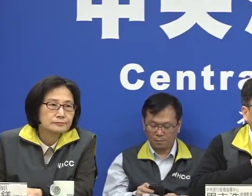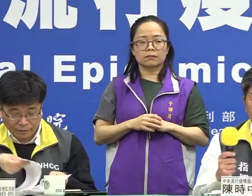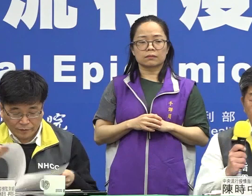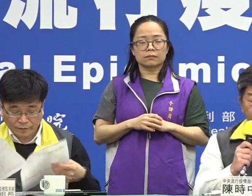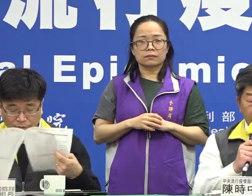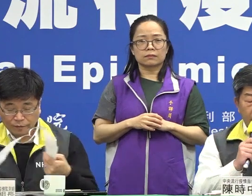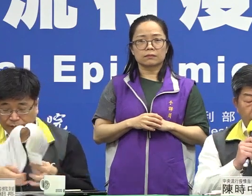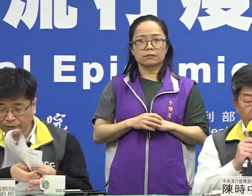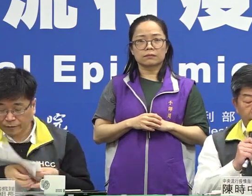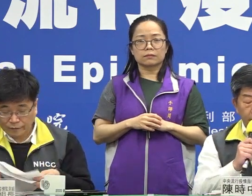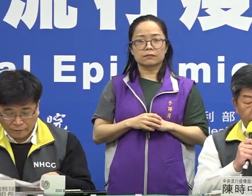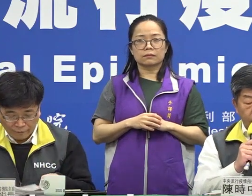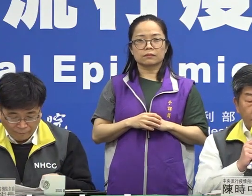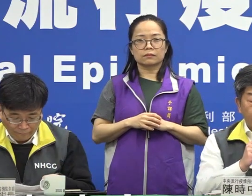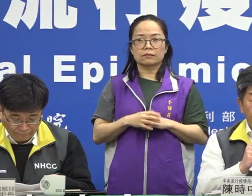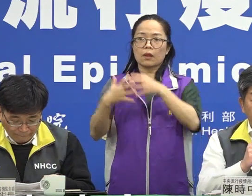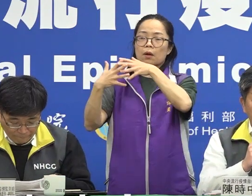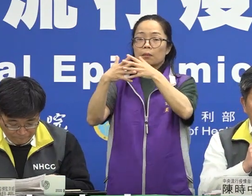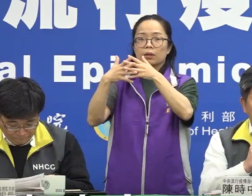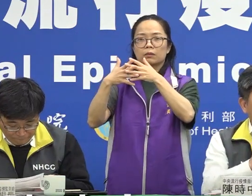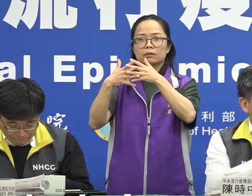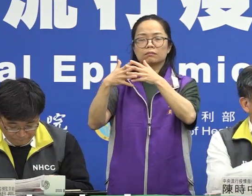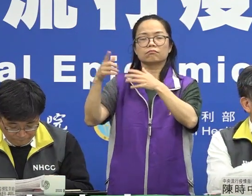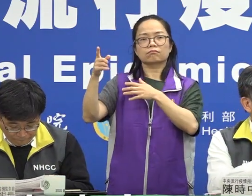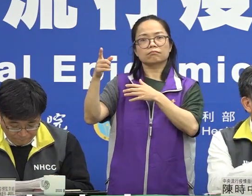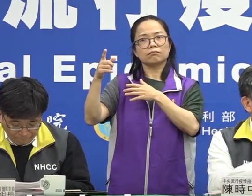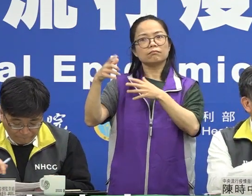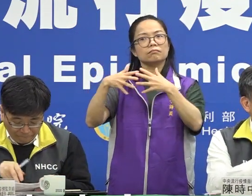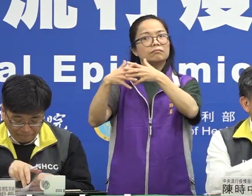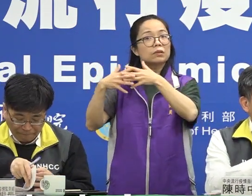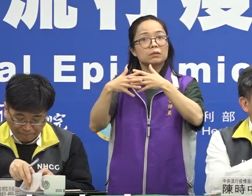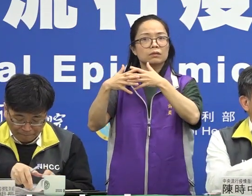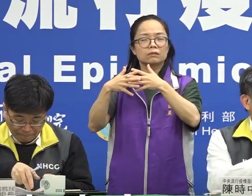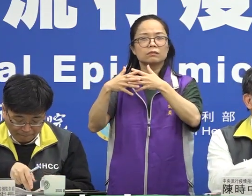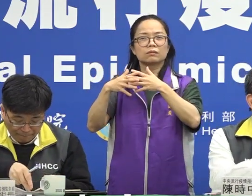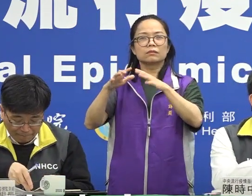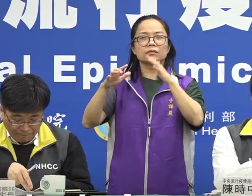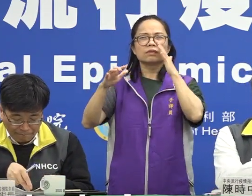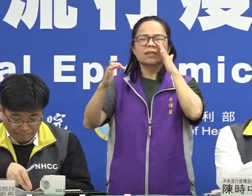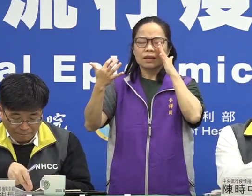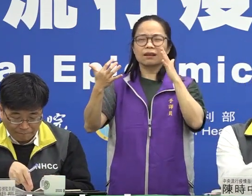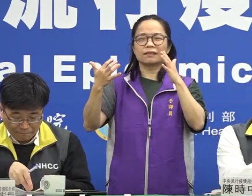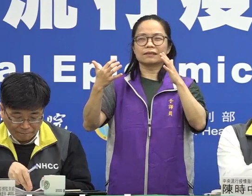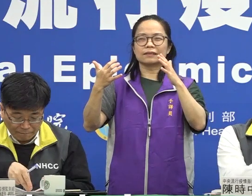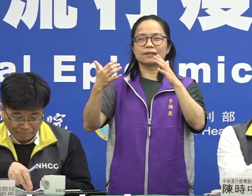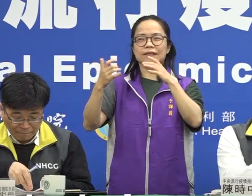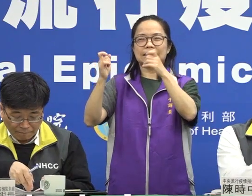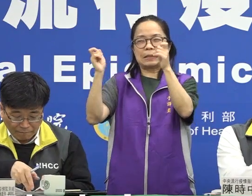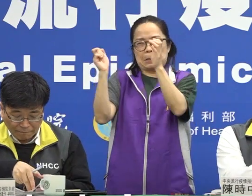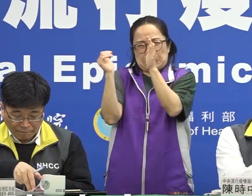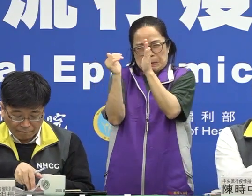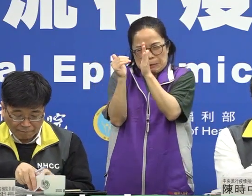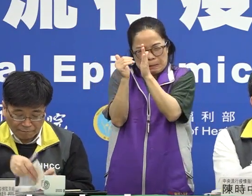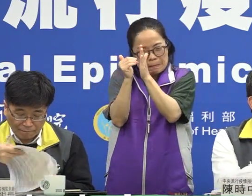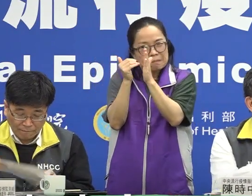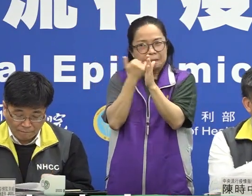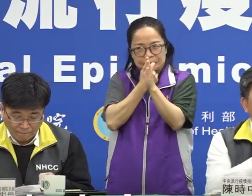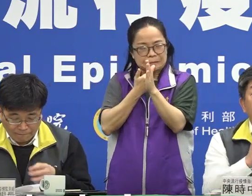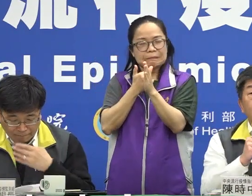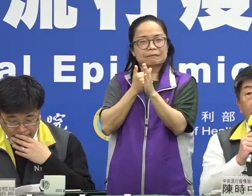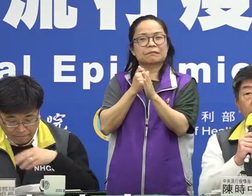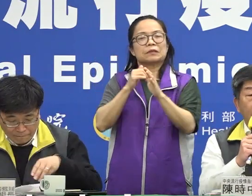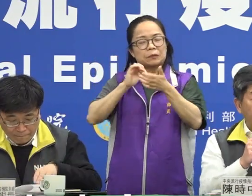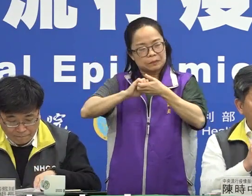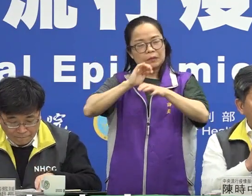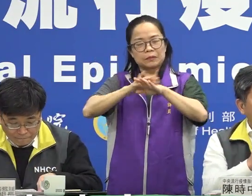出来， 那美国我们大概是几乎已经到了这临界点的了我们大概一